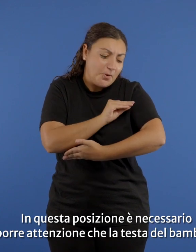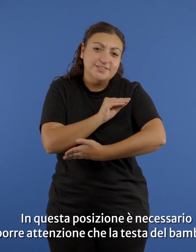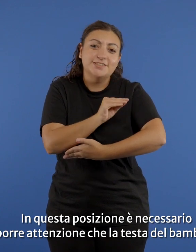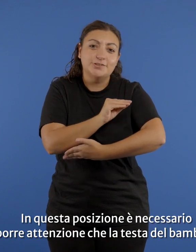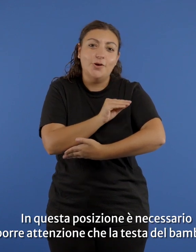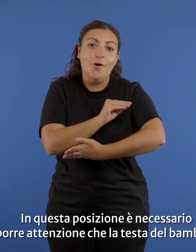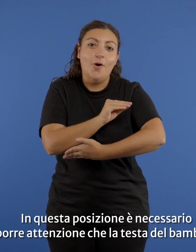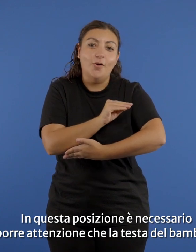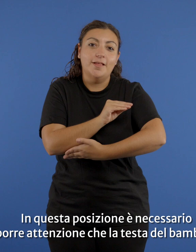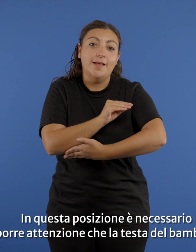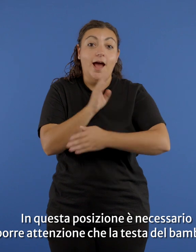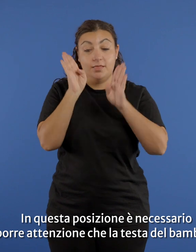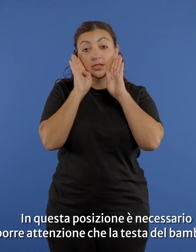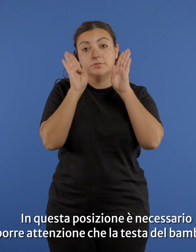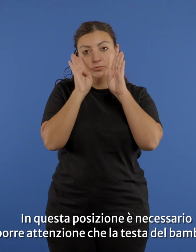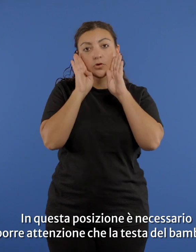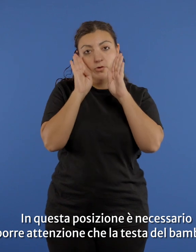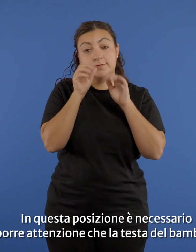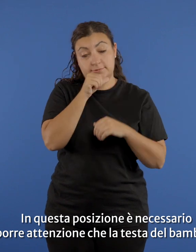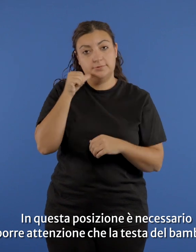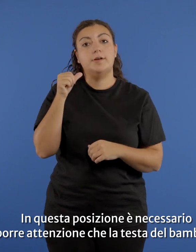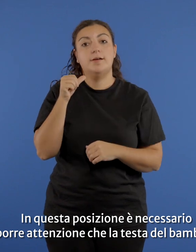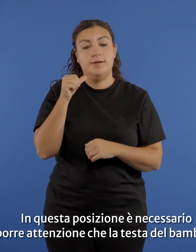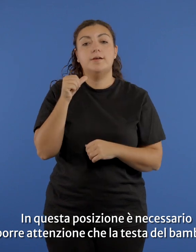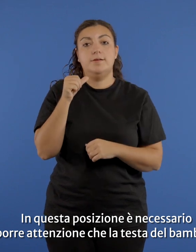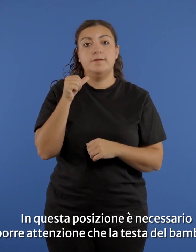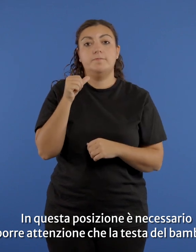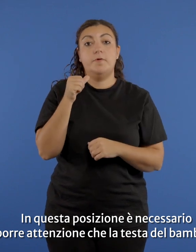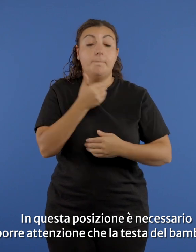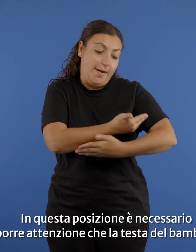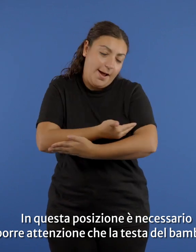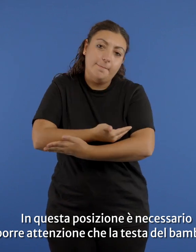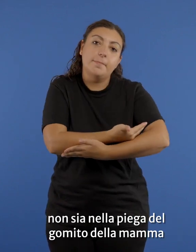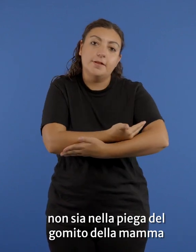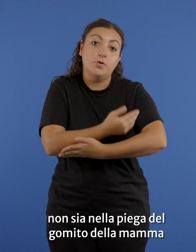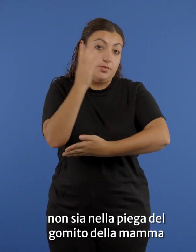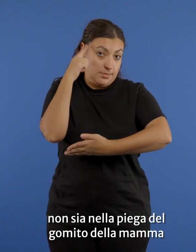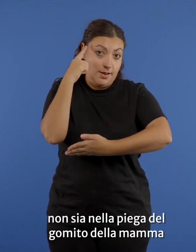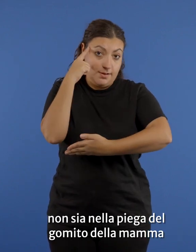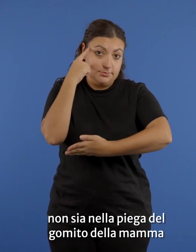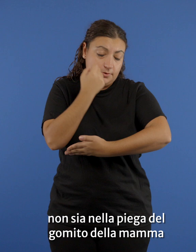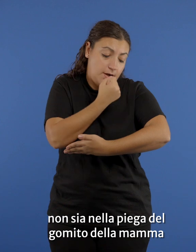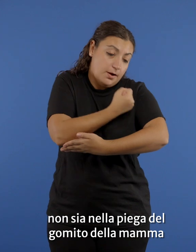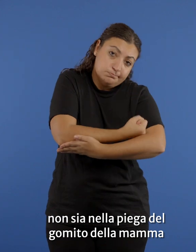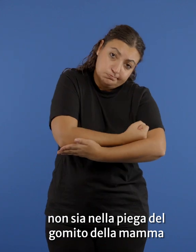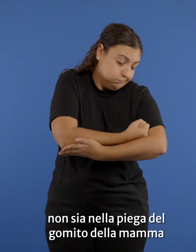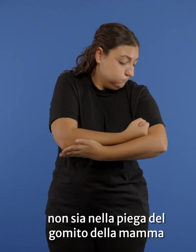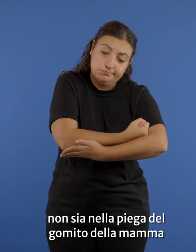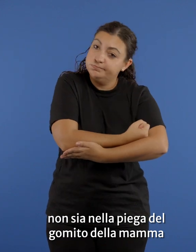posizione è necessario porre attenzione che la testa del bambino non sia nella piega del gomito della